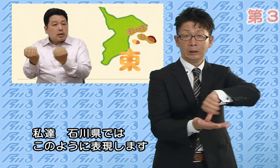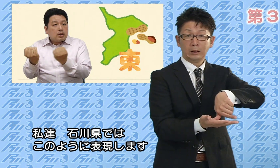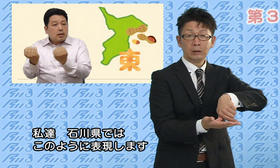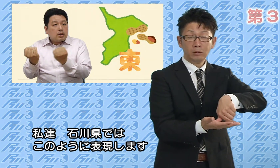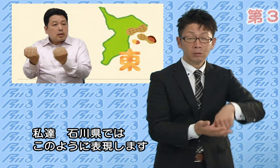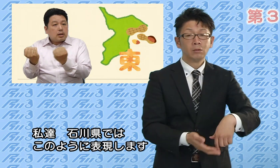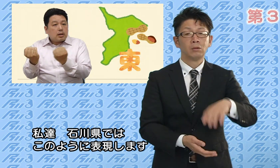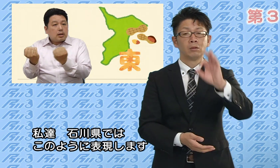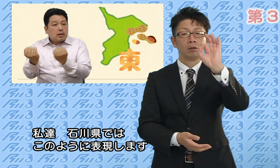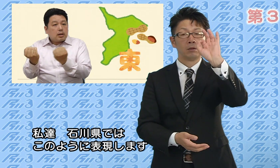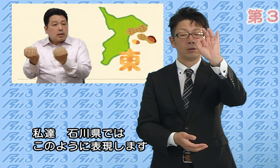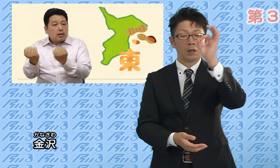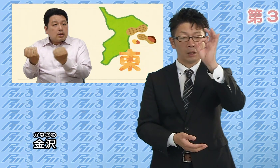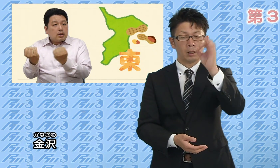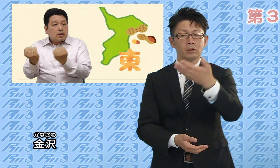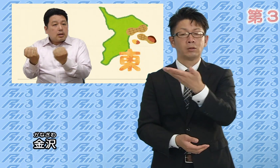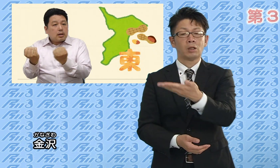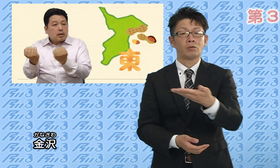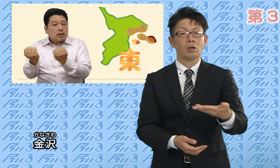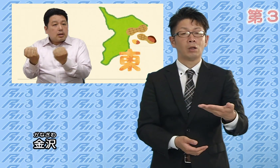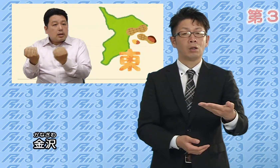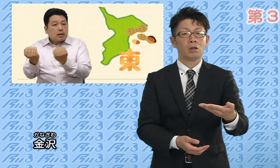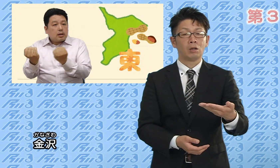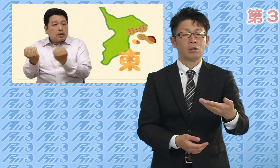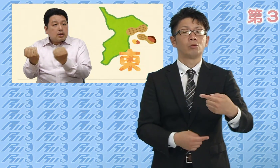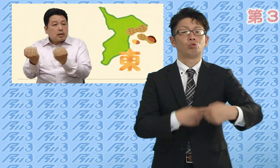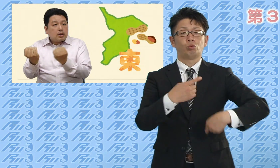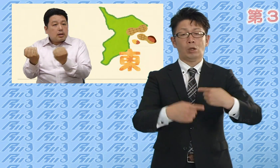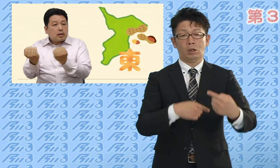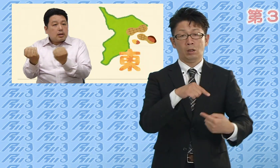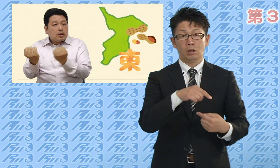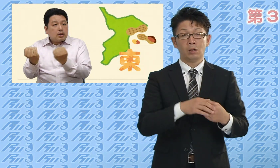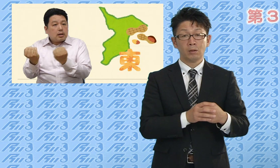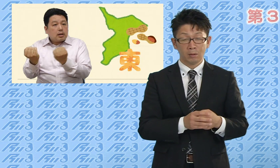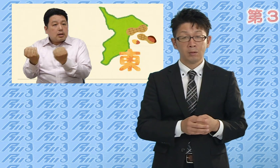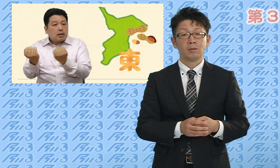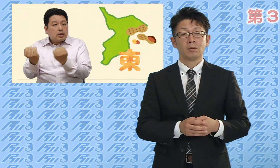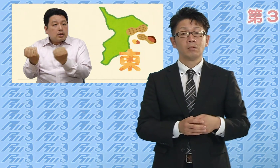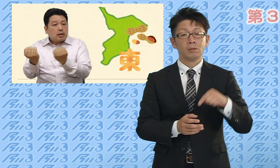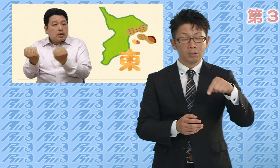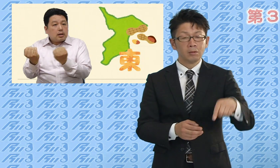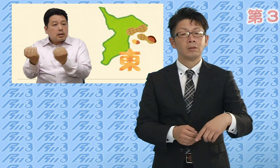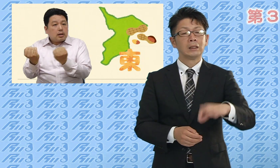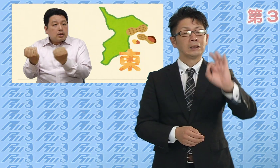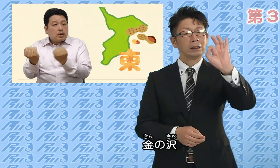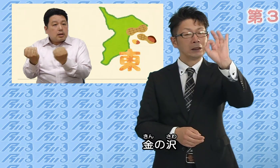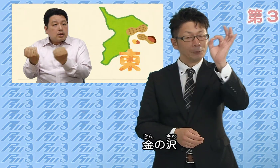私たち石川県ではこのように表現します。金沢、